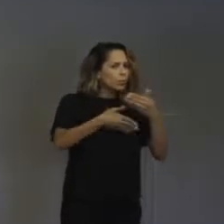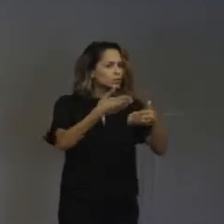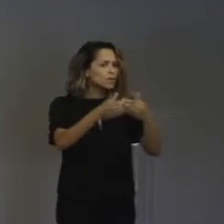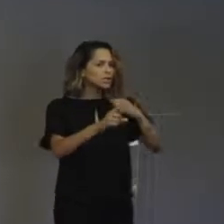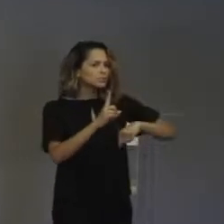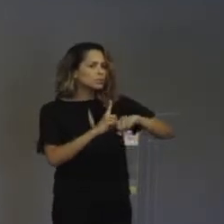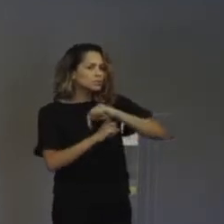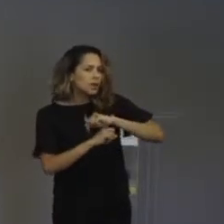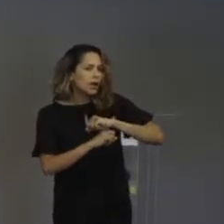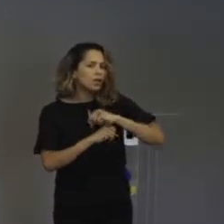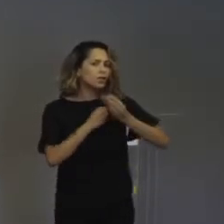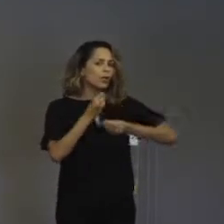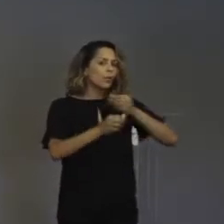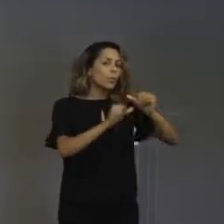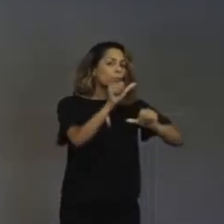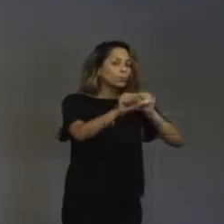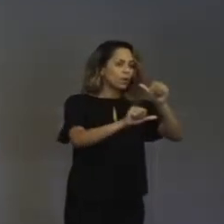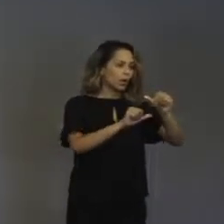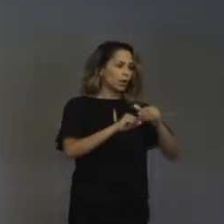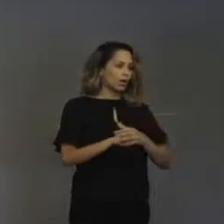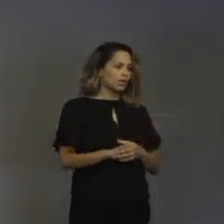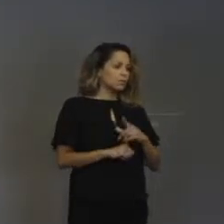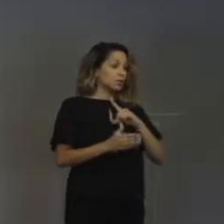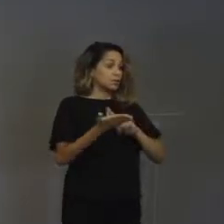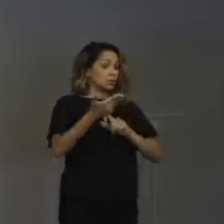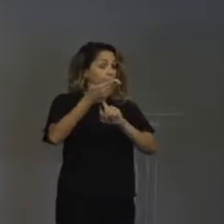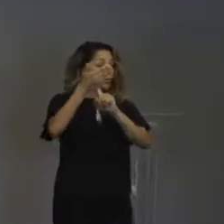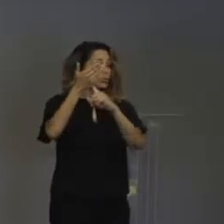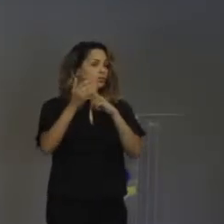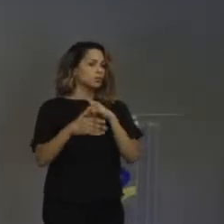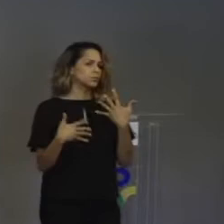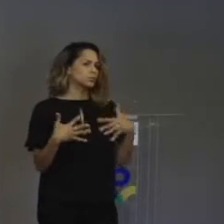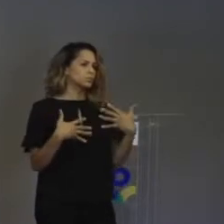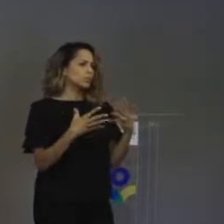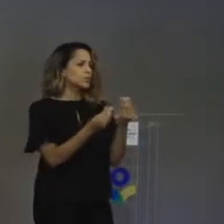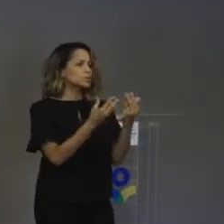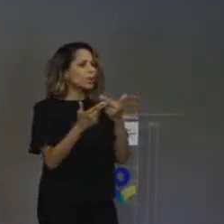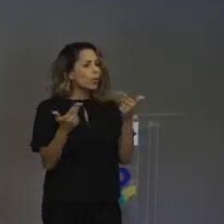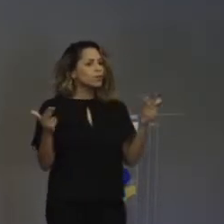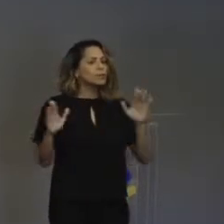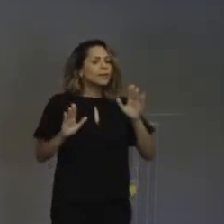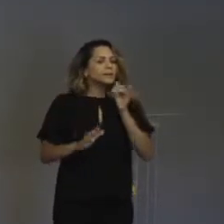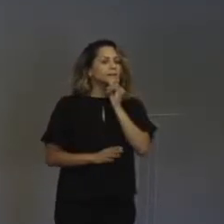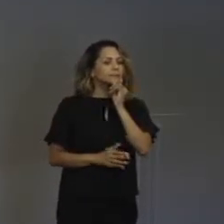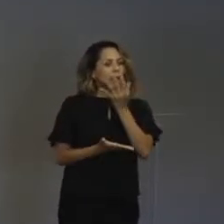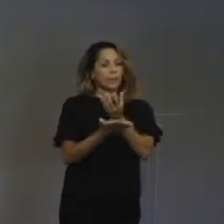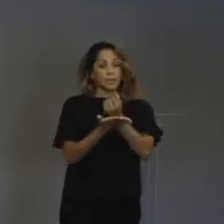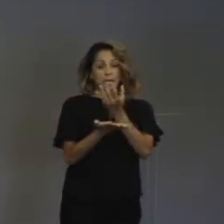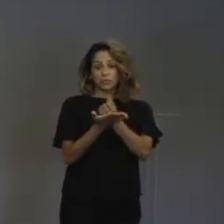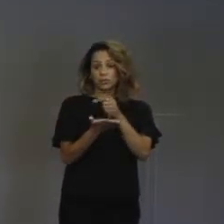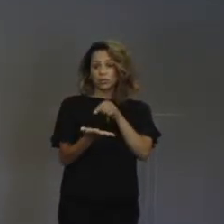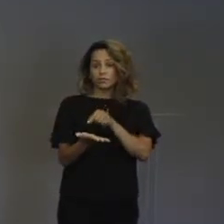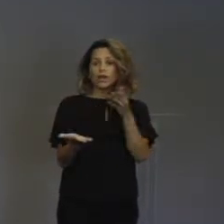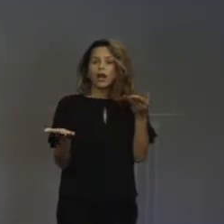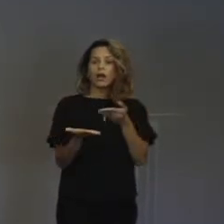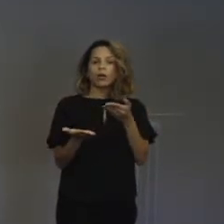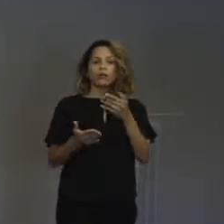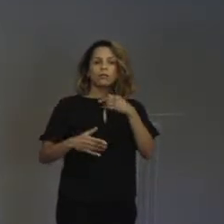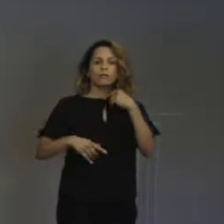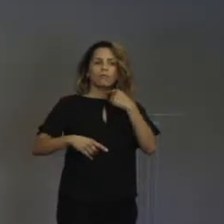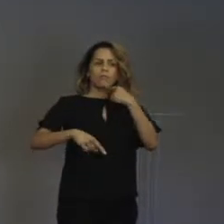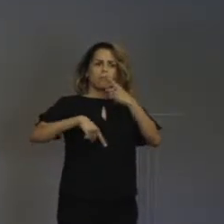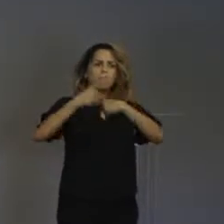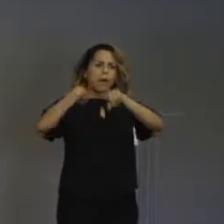se você for olhar, está desenvolvendo muita coisa na tecnologia. Mas quais são os aplicativos que estão ganhando mais aí? Uber,